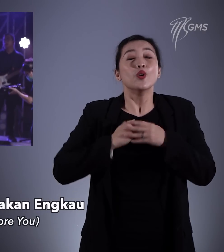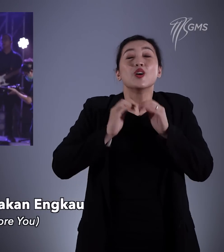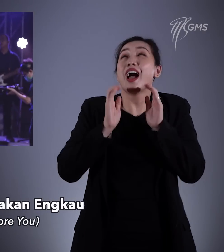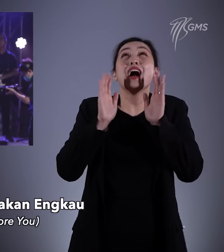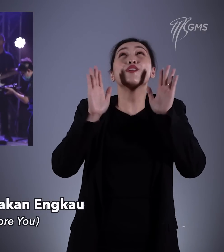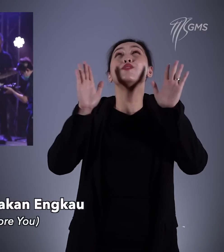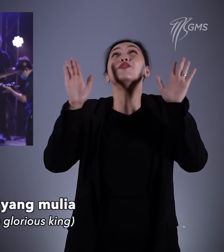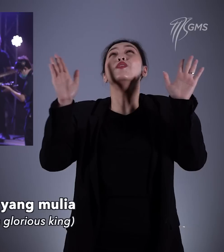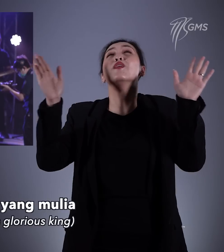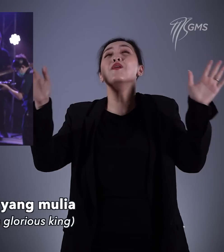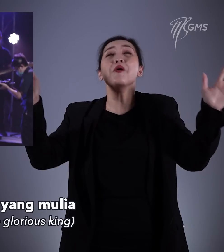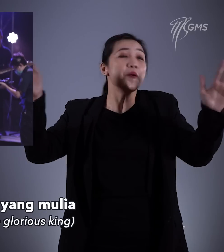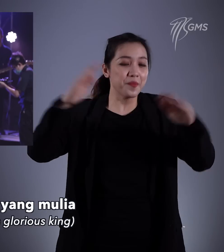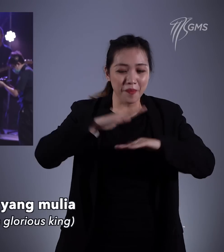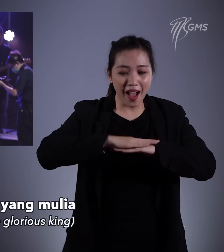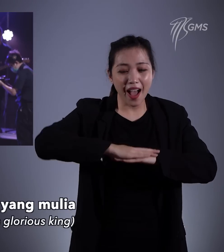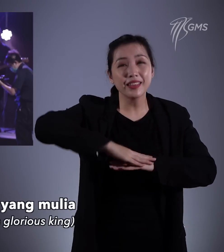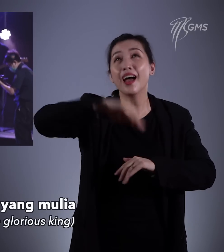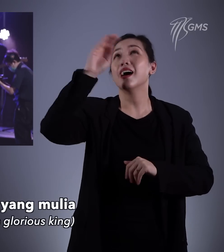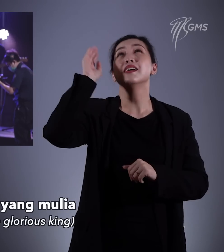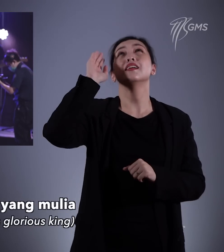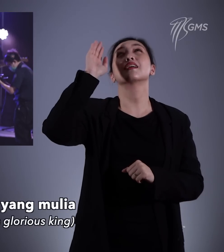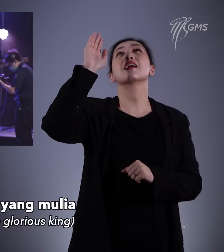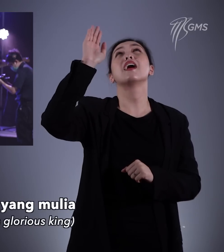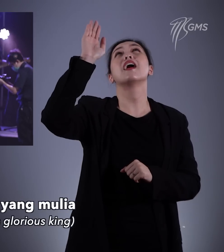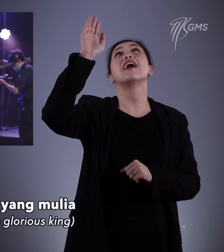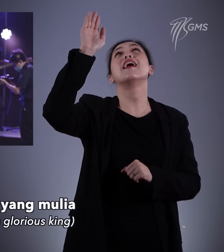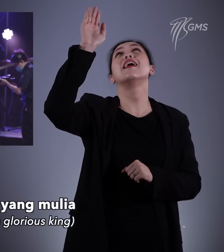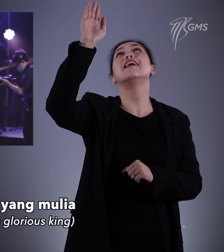Ku kagum akan